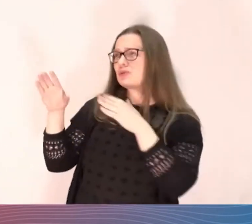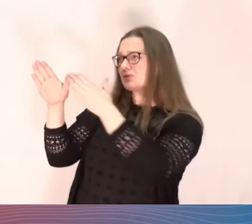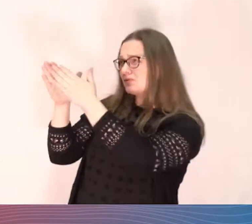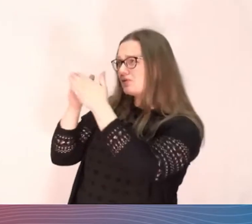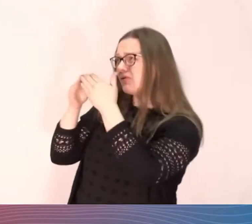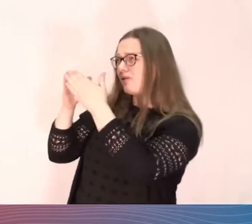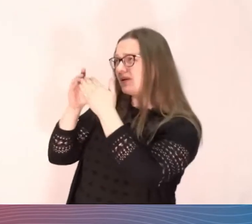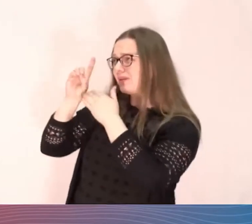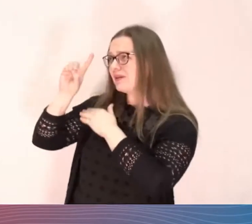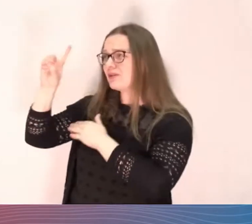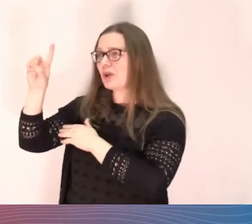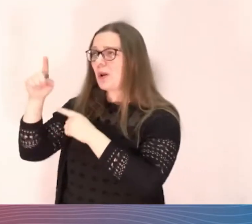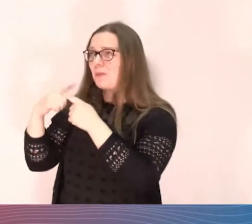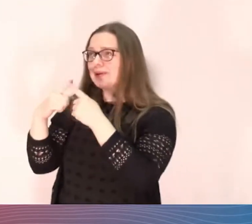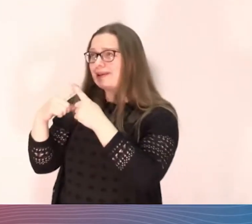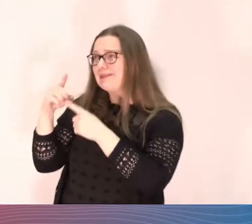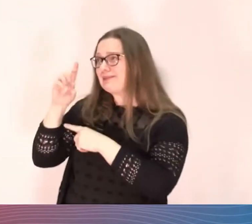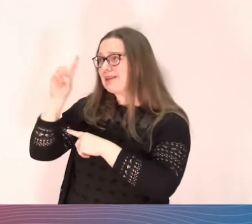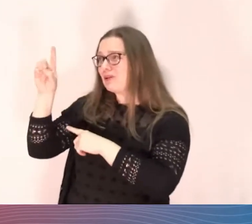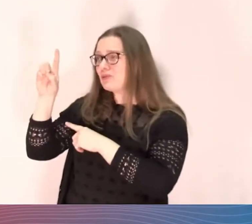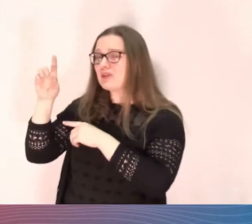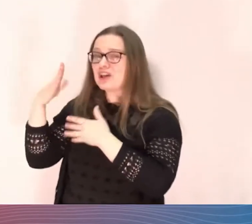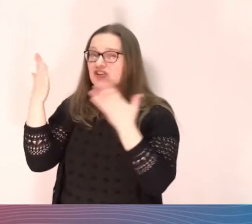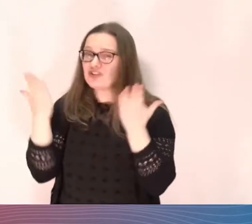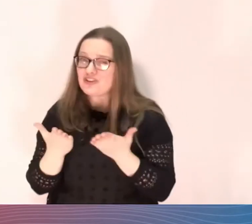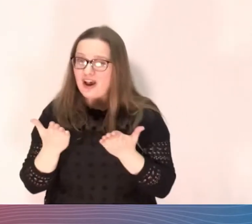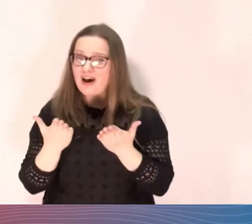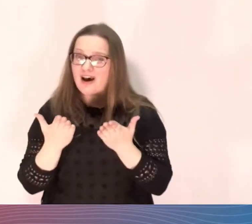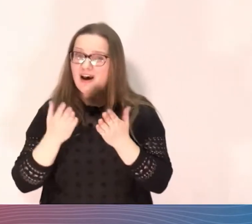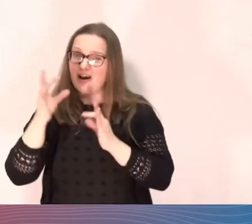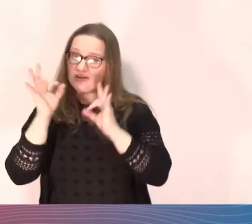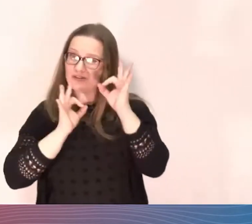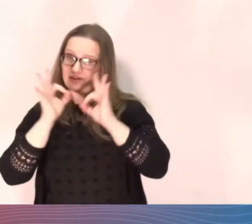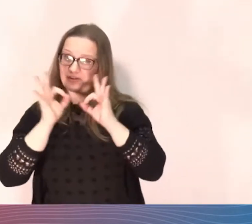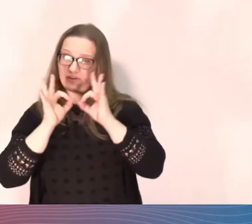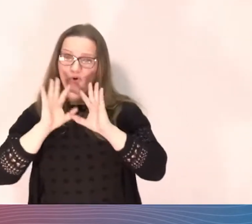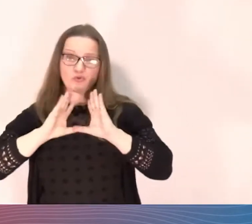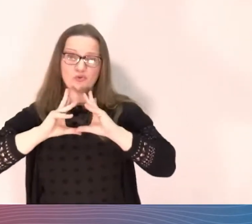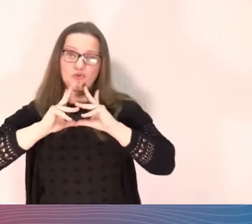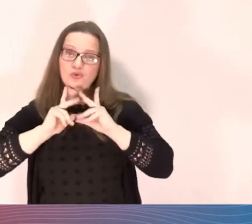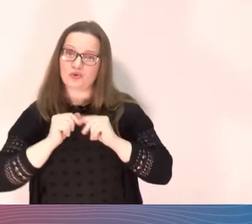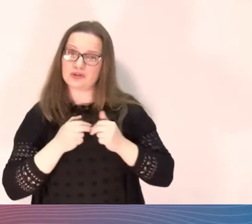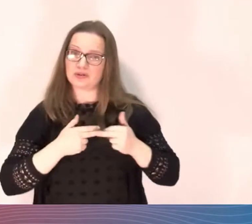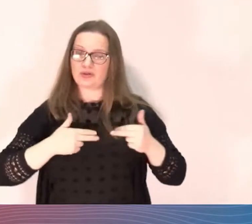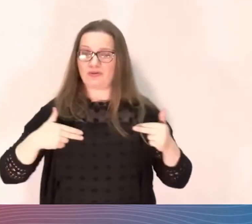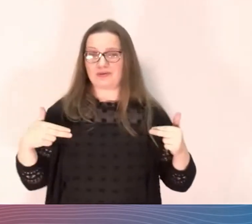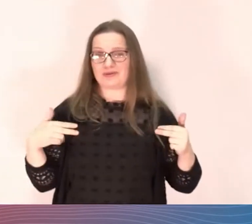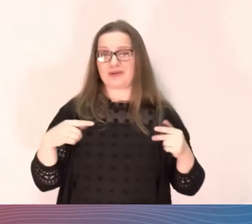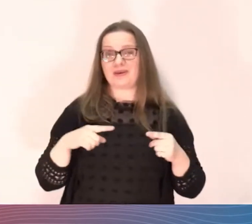se Deus determinou, está determinado. Mas a Bíblia toda mostra que não é bem assim.